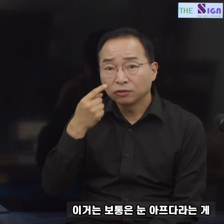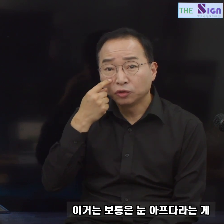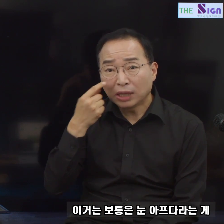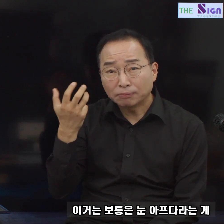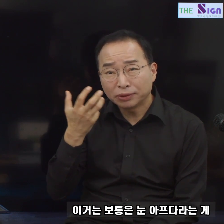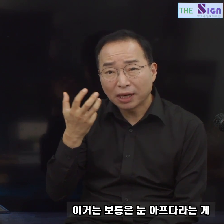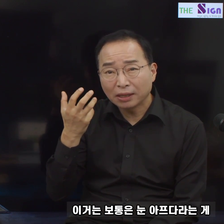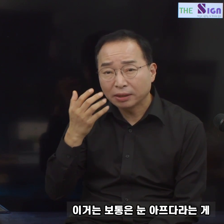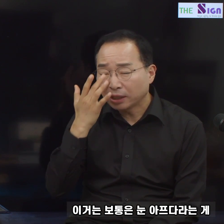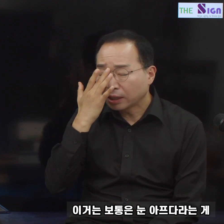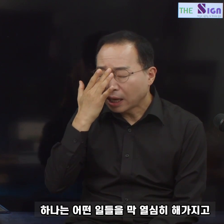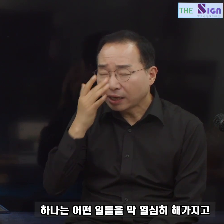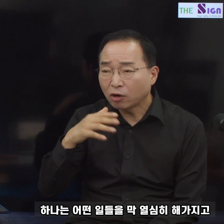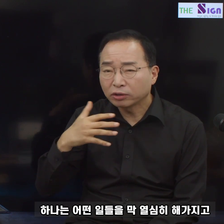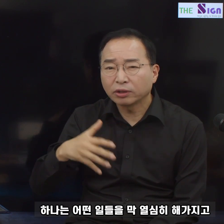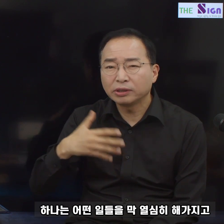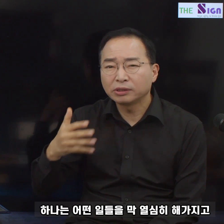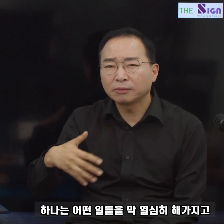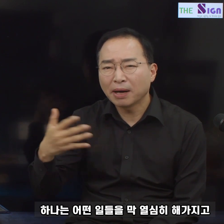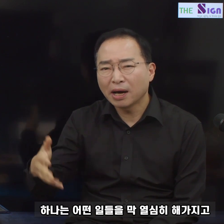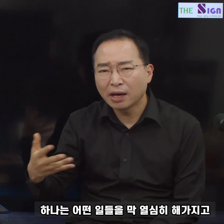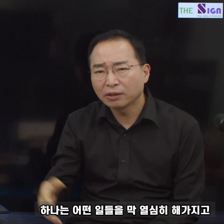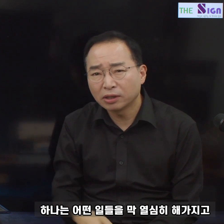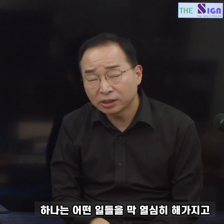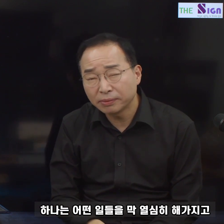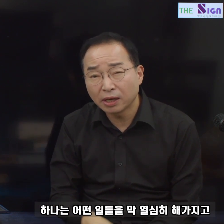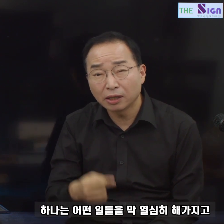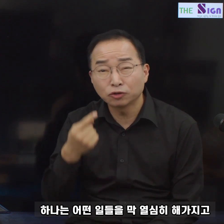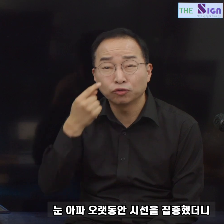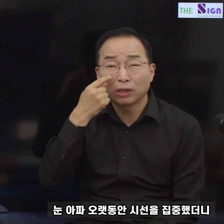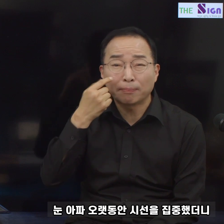눈 아프다라는 게 하나의 어떤 일들을 막 열심히 해가지고 눈 아파.